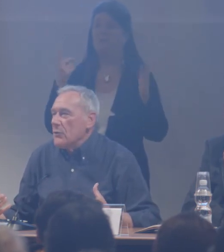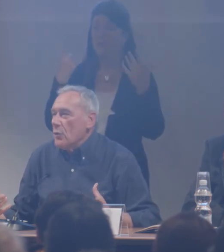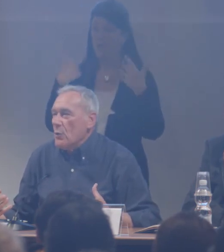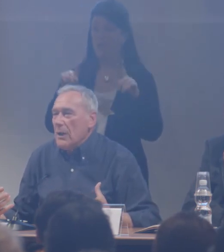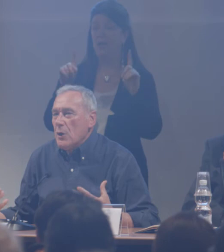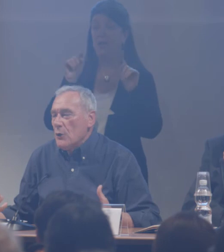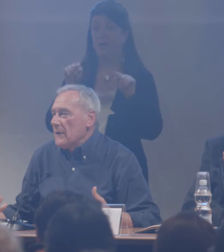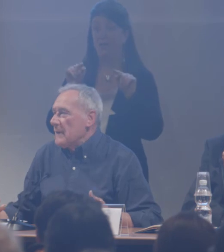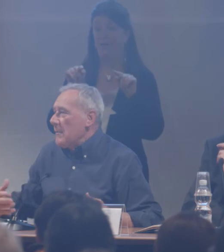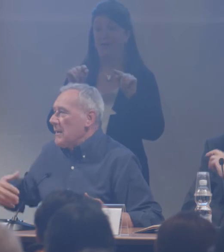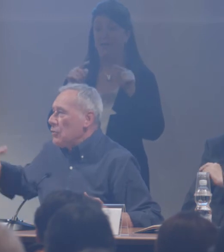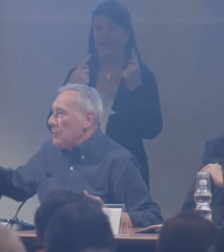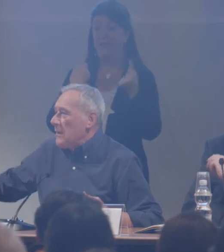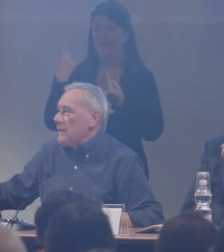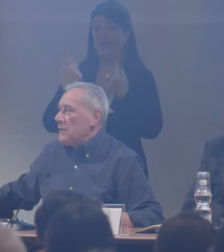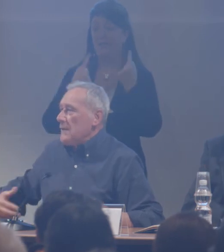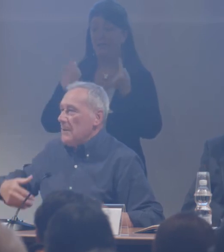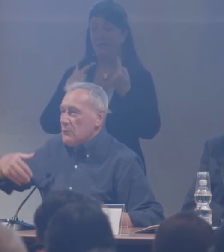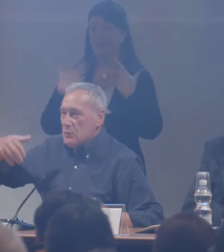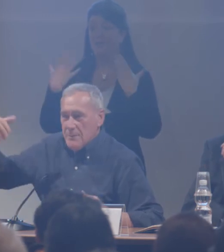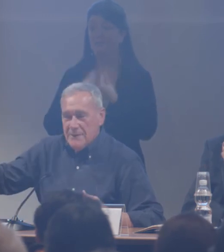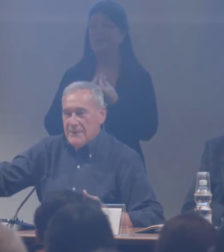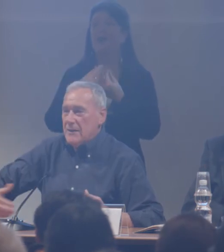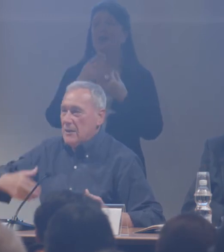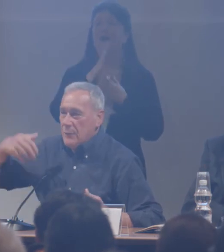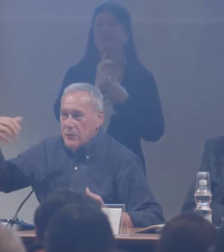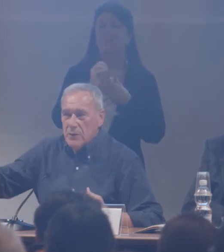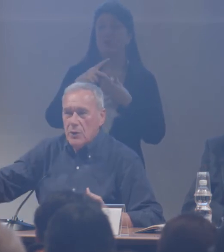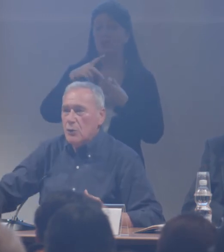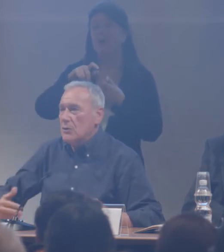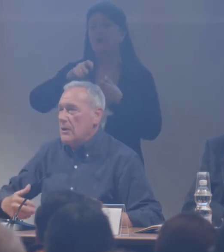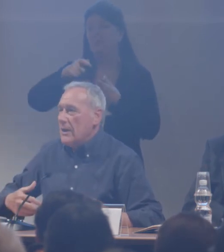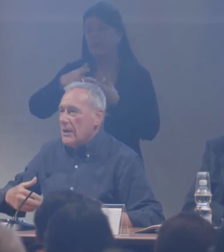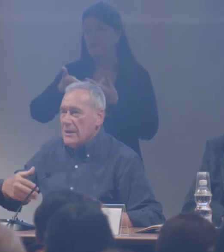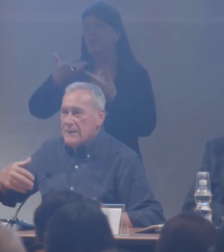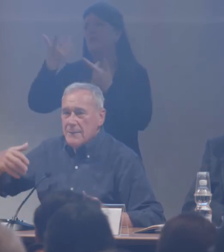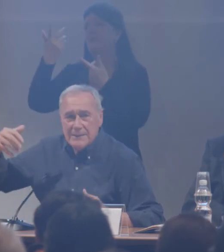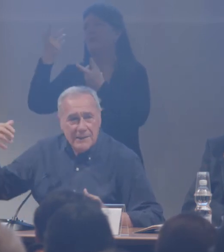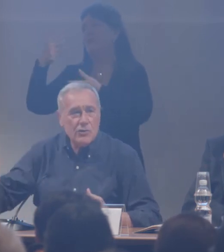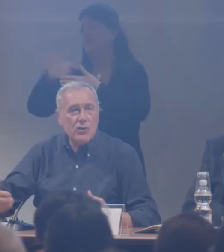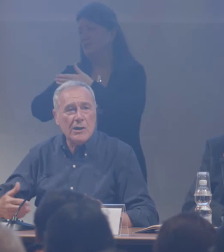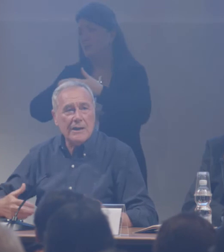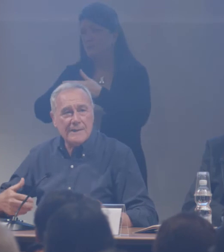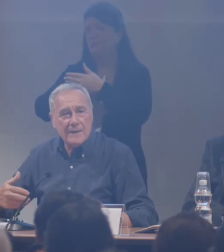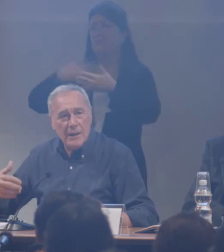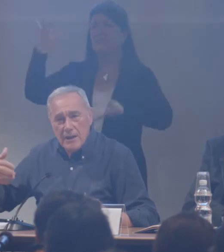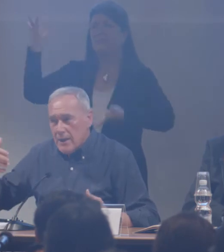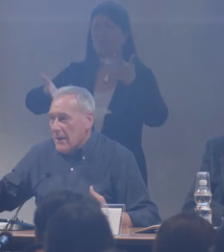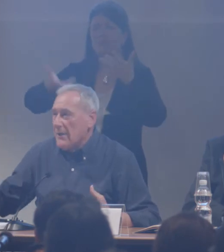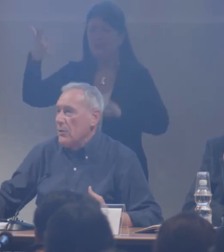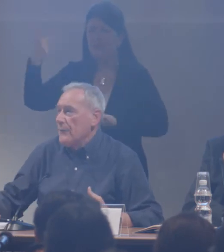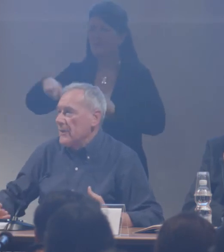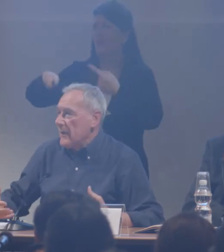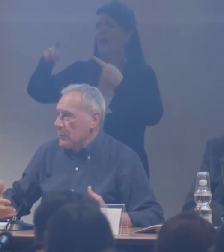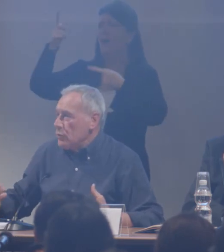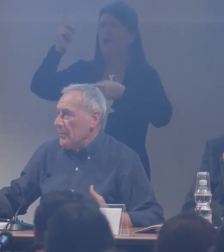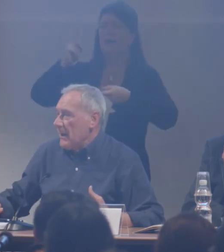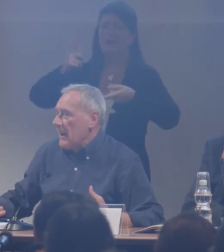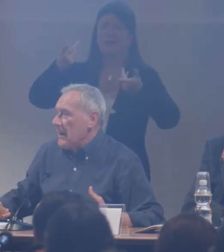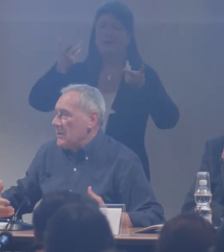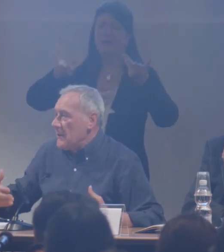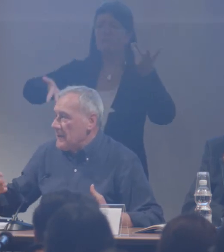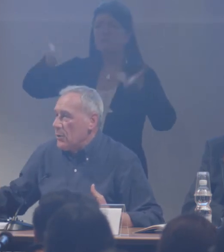queste sono quelle cose, insieme a Dio Pizzo, insieme a tutti i magistrati delle forze dell'ordine, insieme a tanti giornalisti che hanno